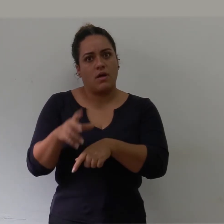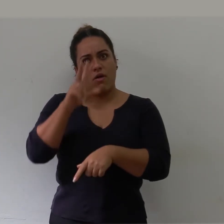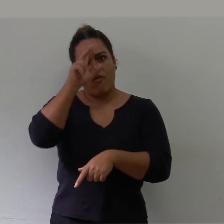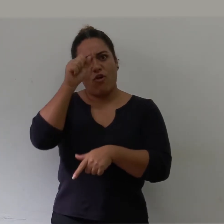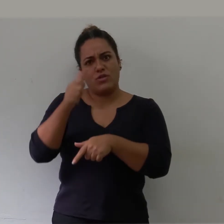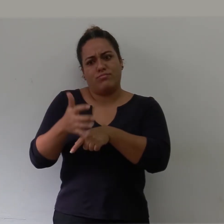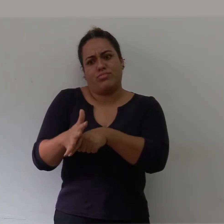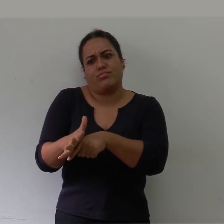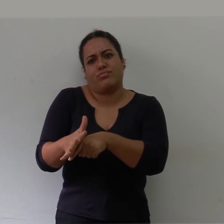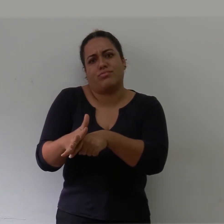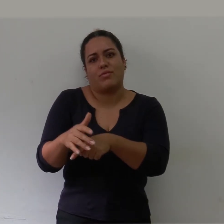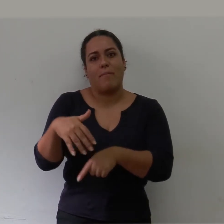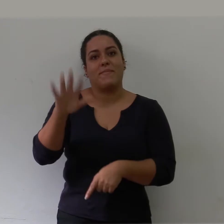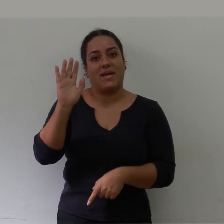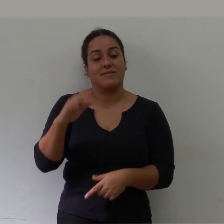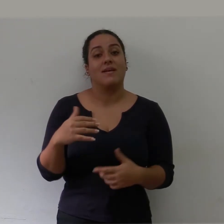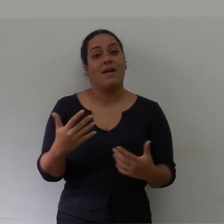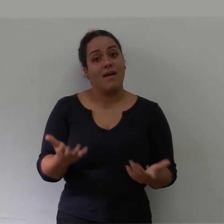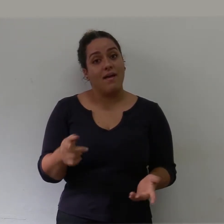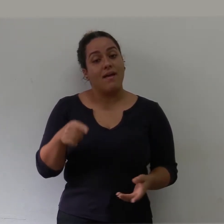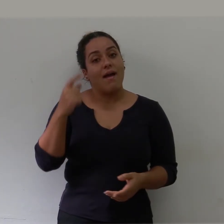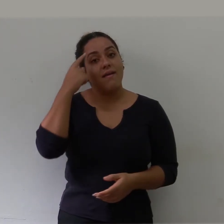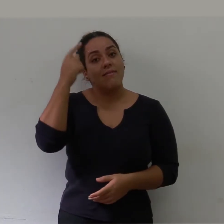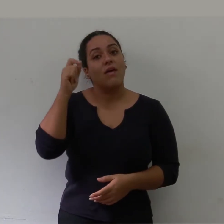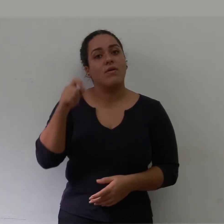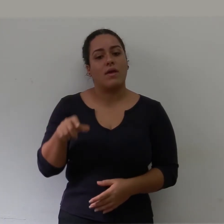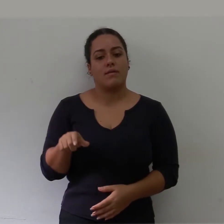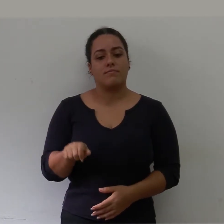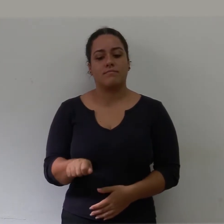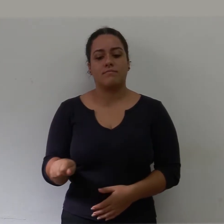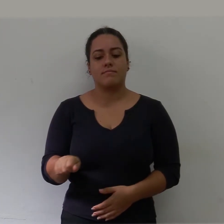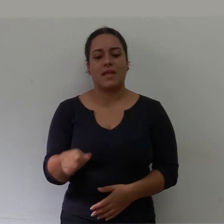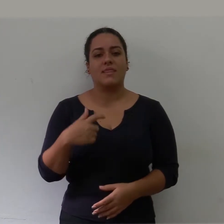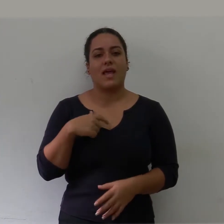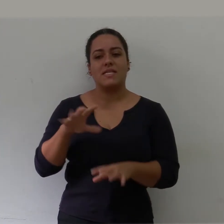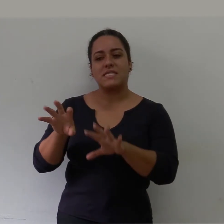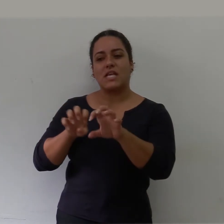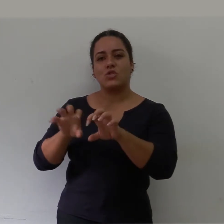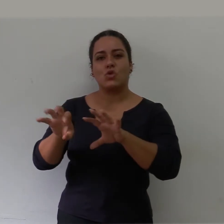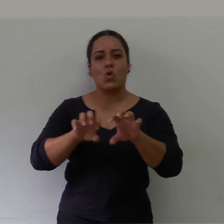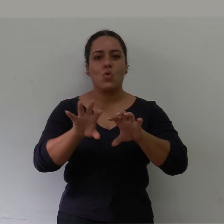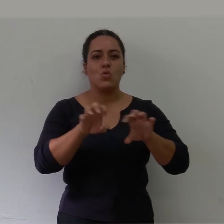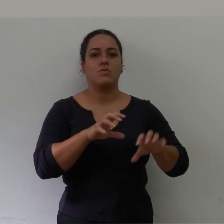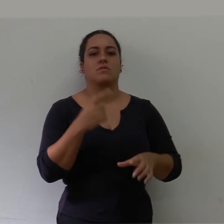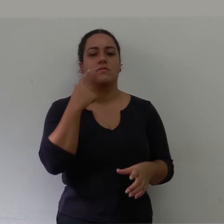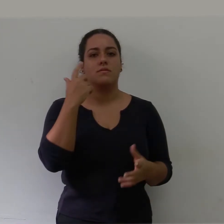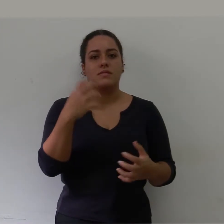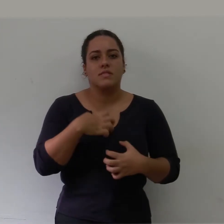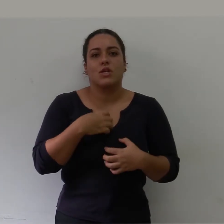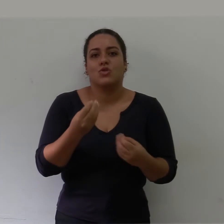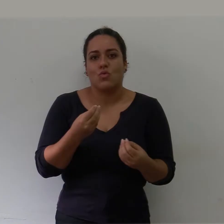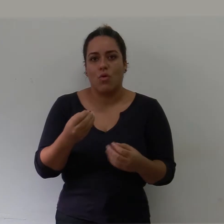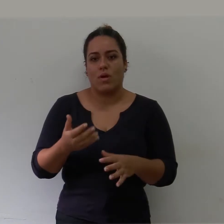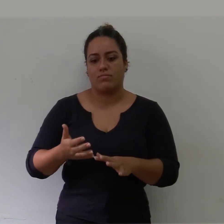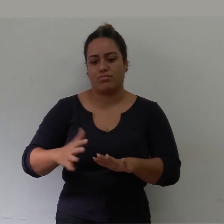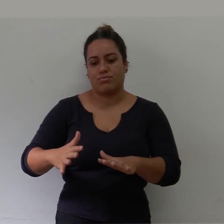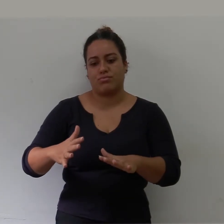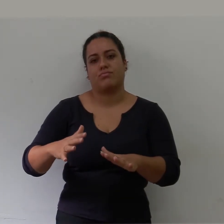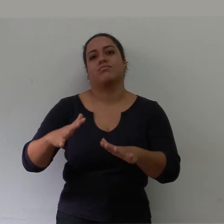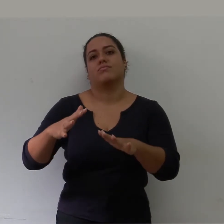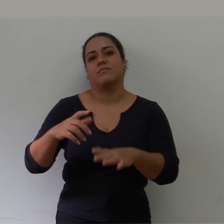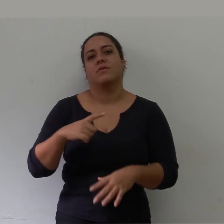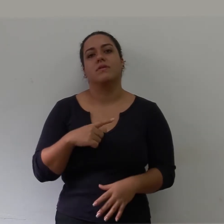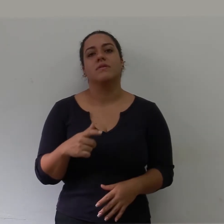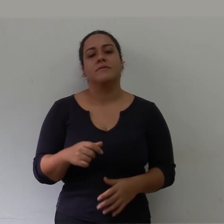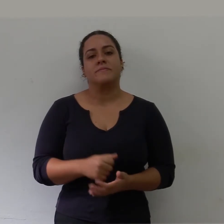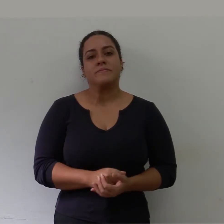ser o nível de vibração. E aí, a ideia é que tenha vários sensores nela, de ultrassom, para detectar obstáculos abaixo da linha de cintura e